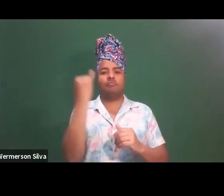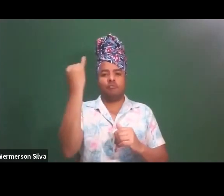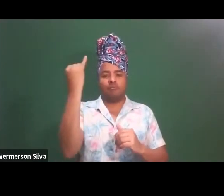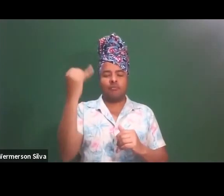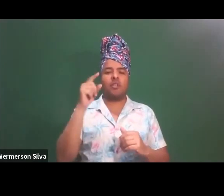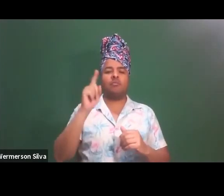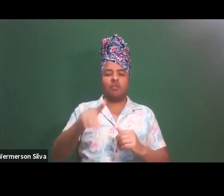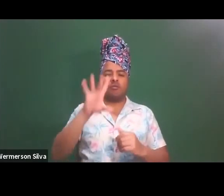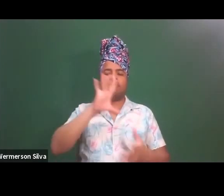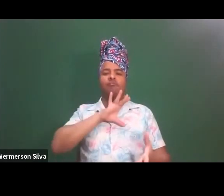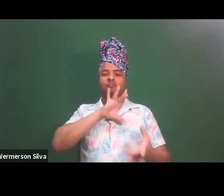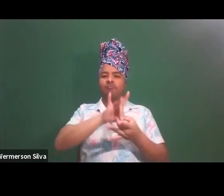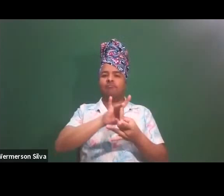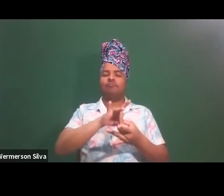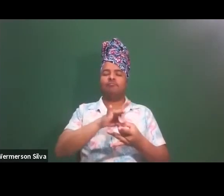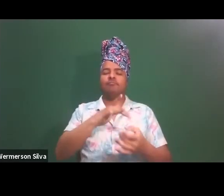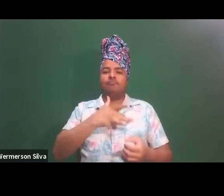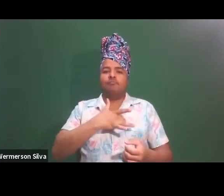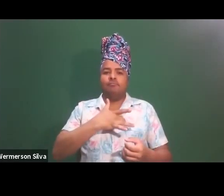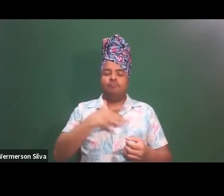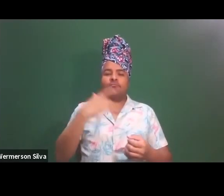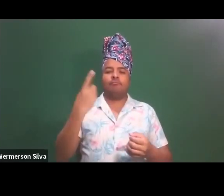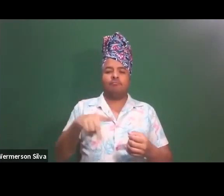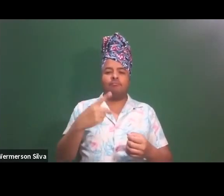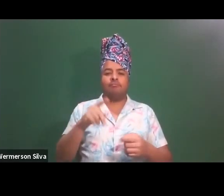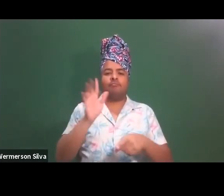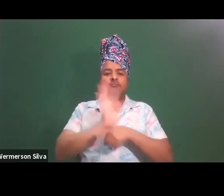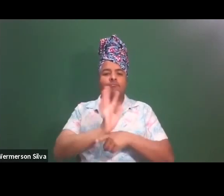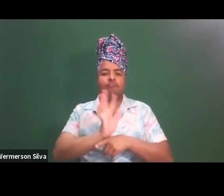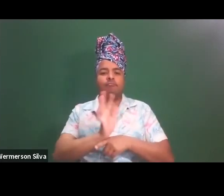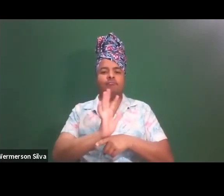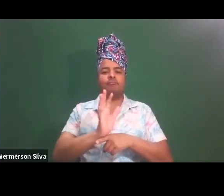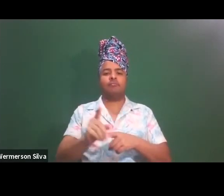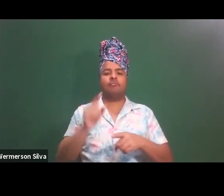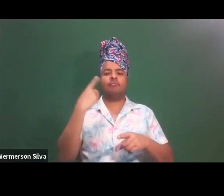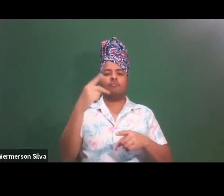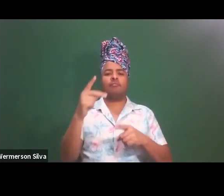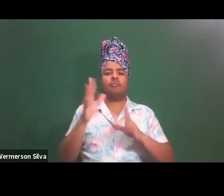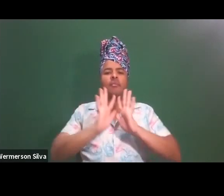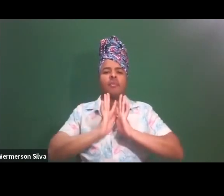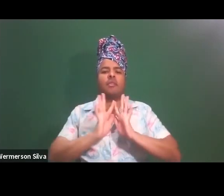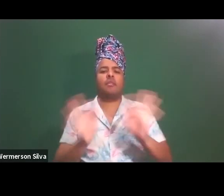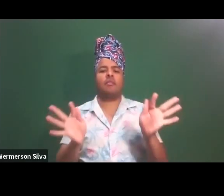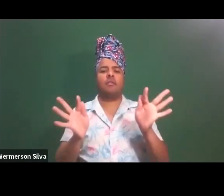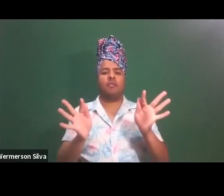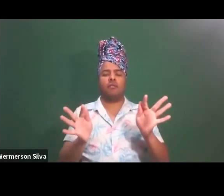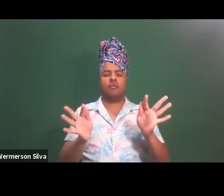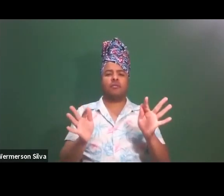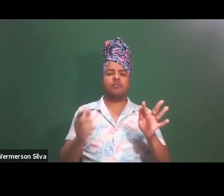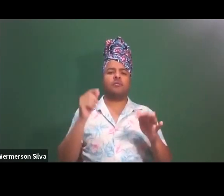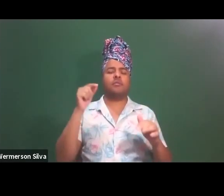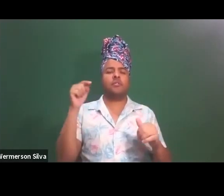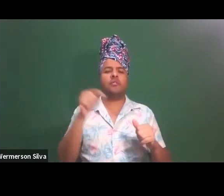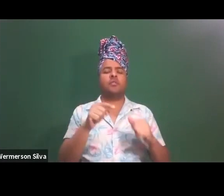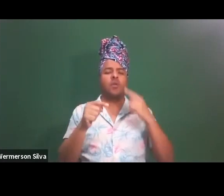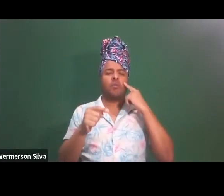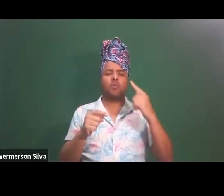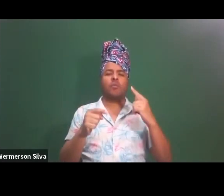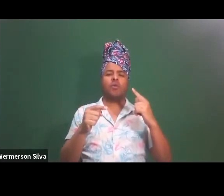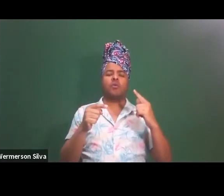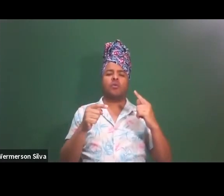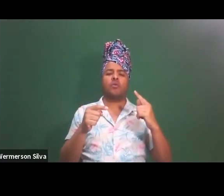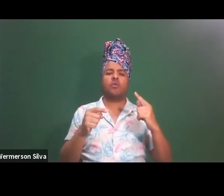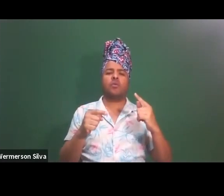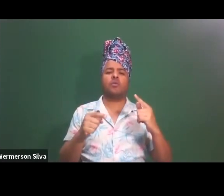no coração da gente, que é um filme de uma simplicidade feita na periferia